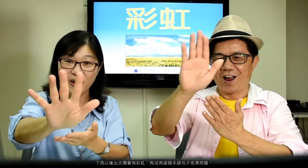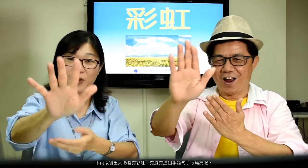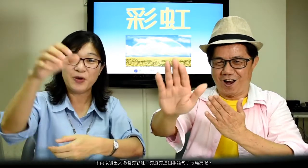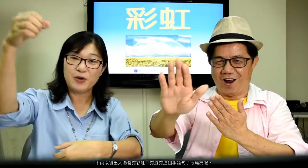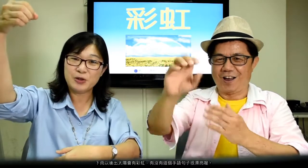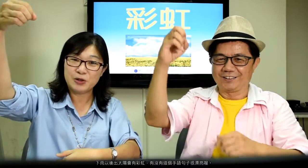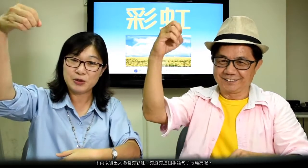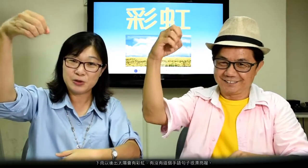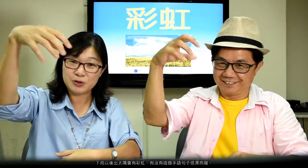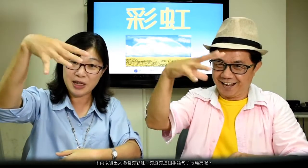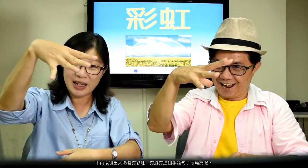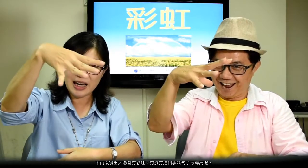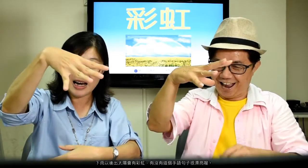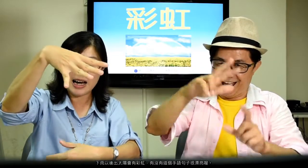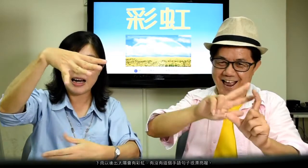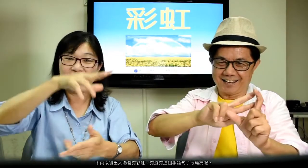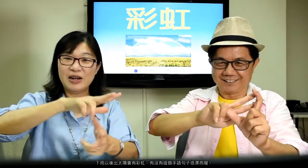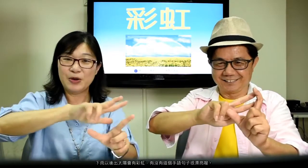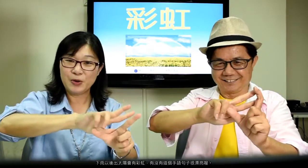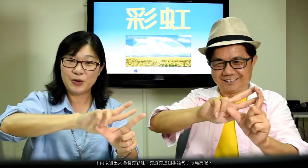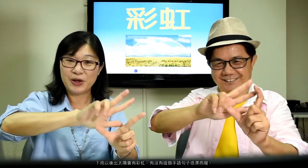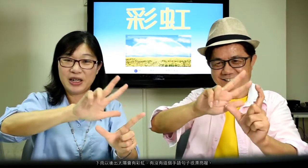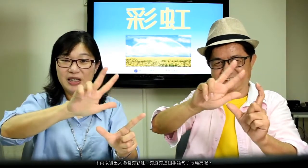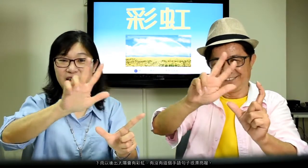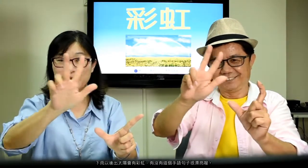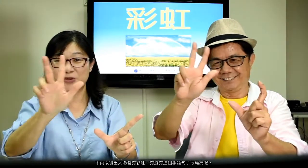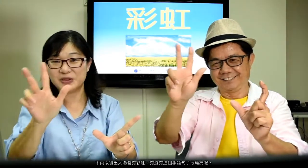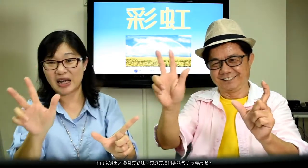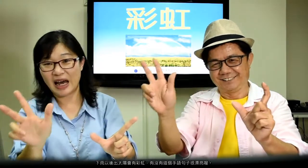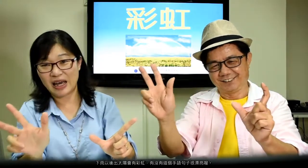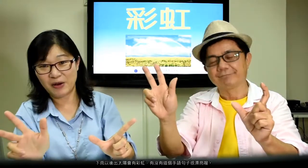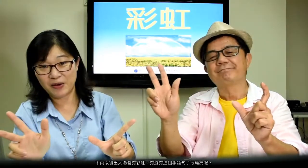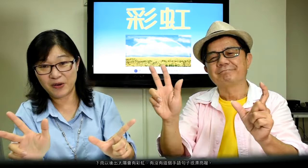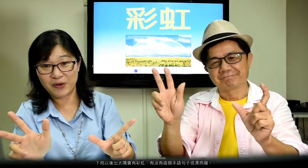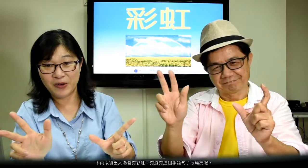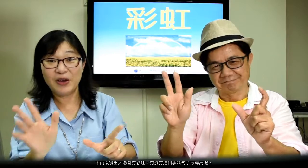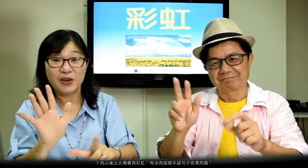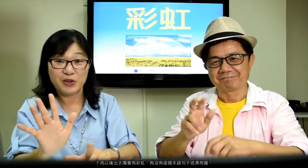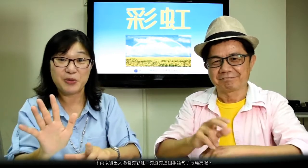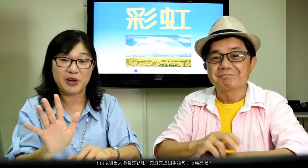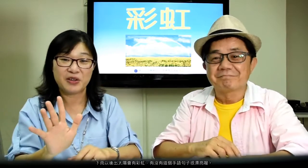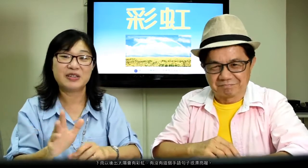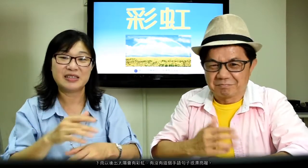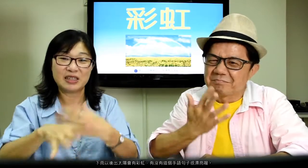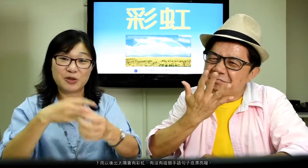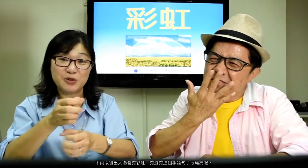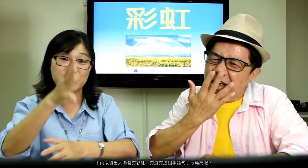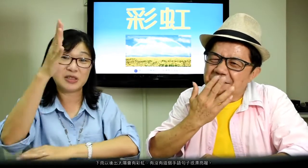后出太阳会有彩虹，有没有？这个手语句子